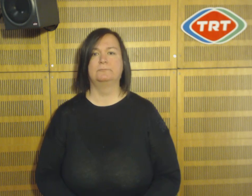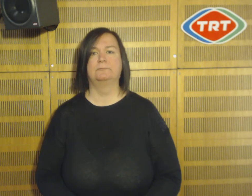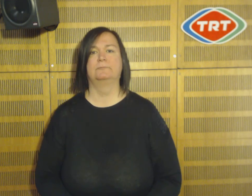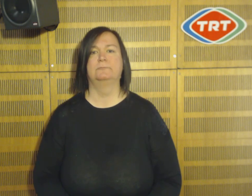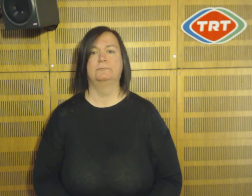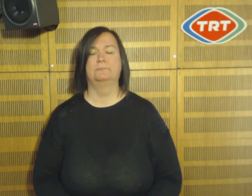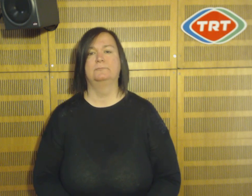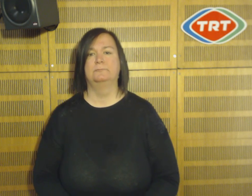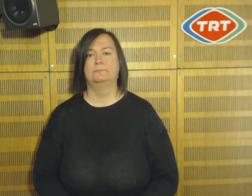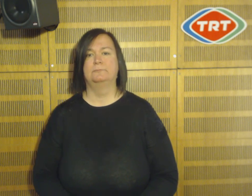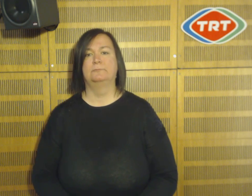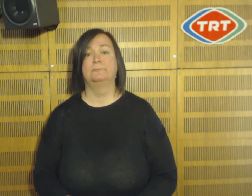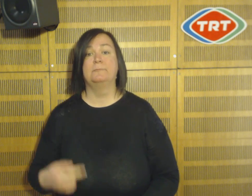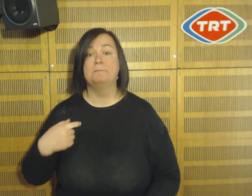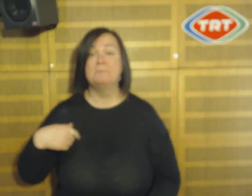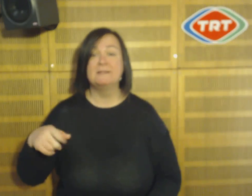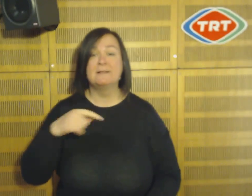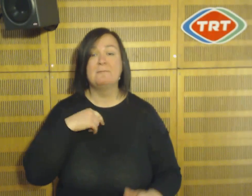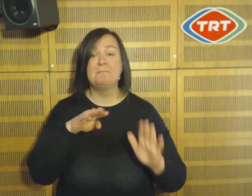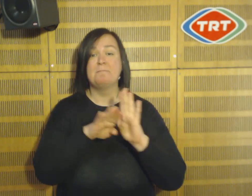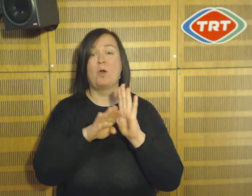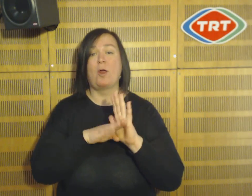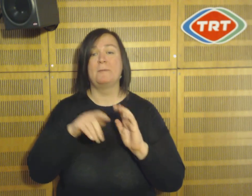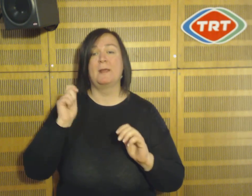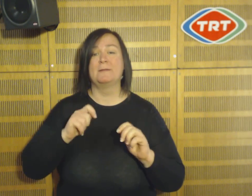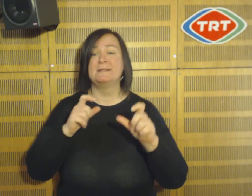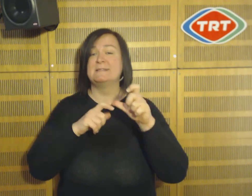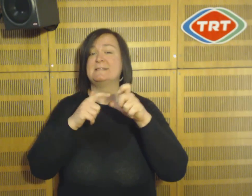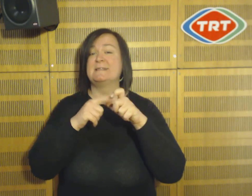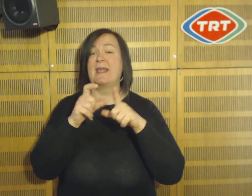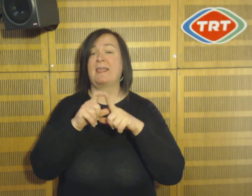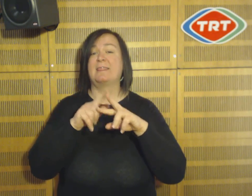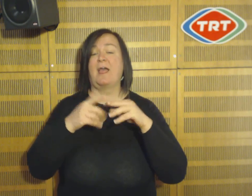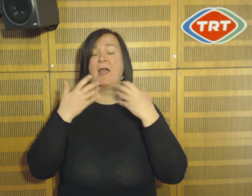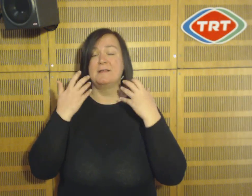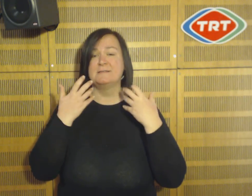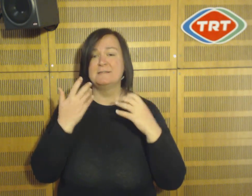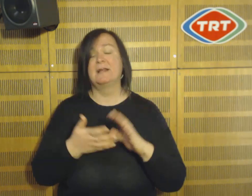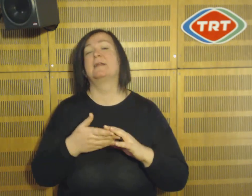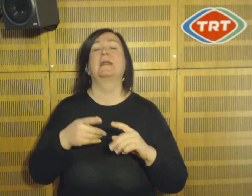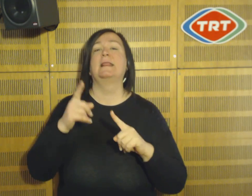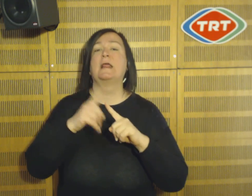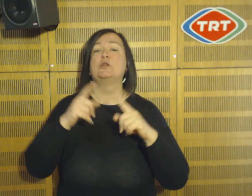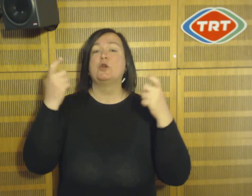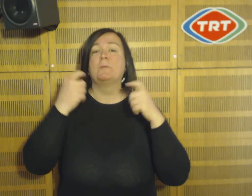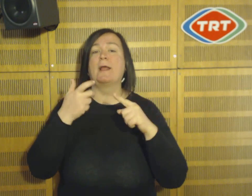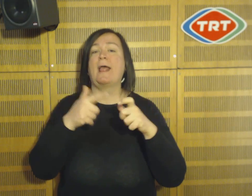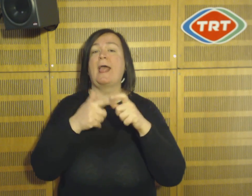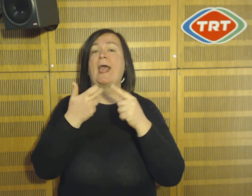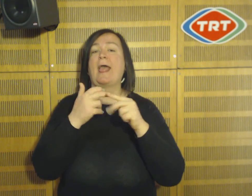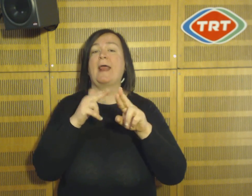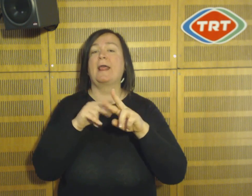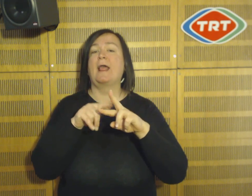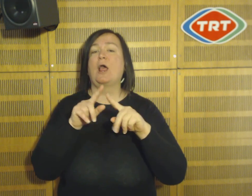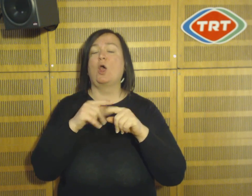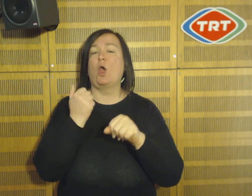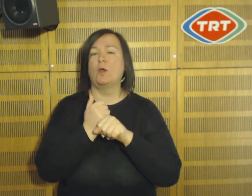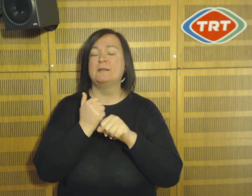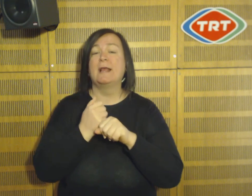tanıyacağız Bizler program yapımız sed Arslan şavural teknik sorumlumuz Erkan Gökçeli teknik yönetimde